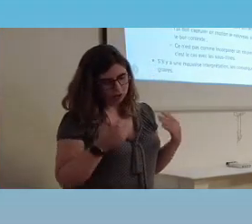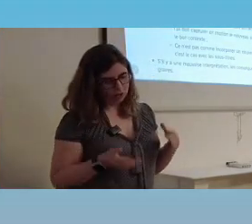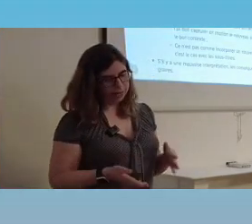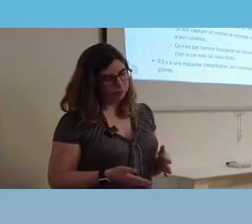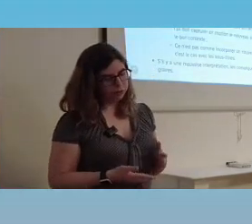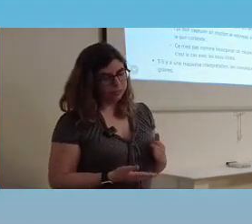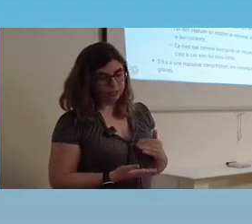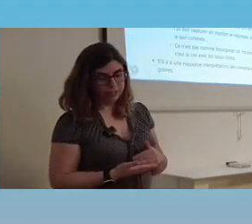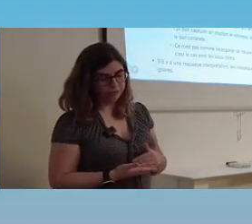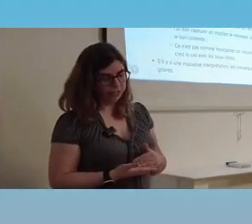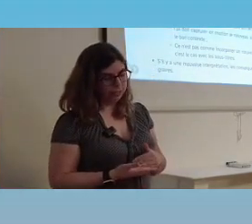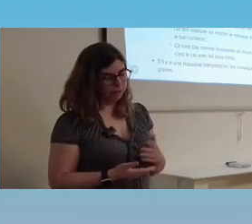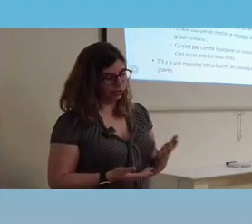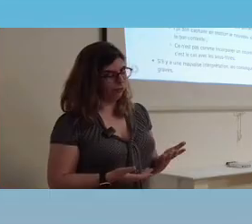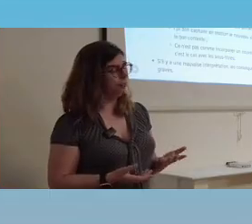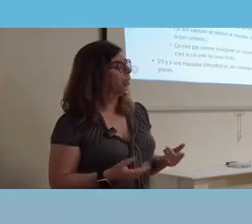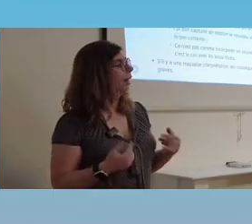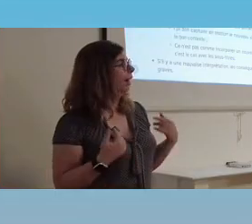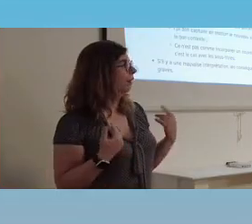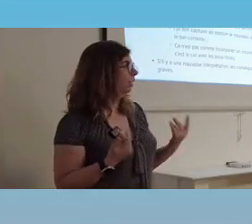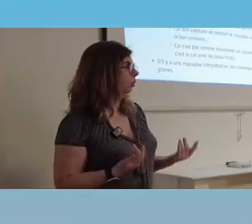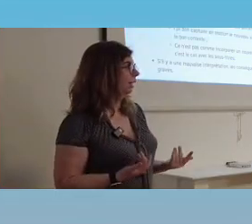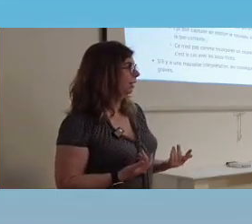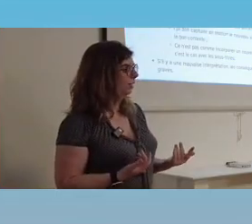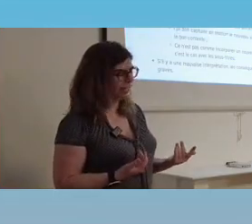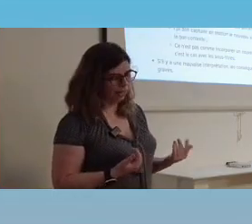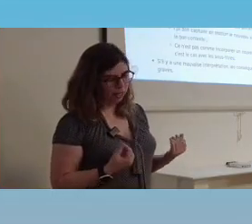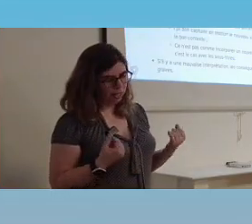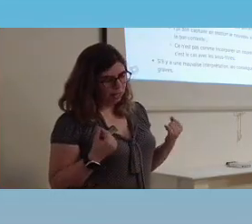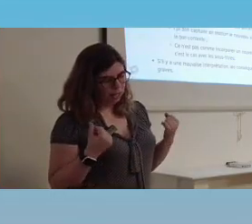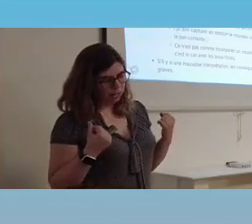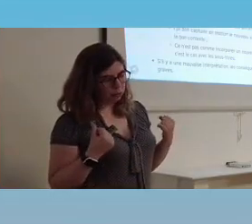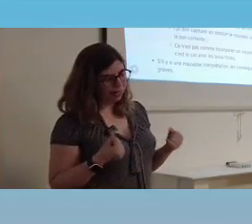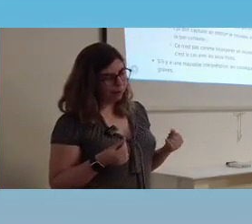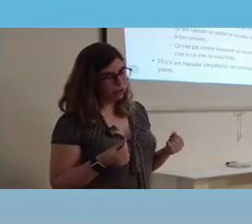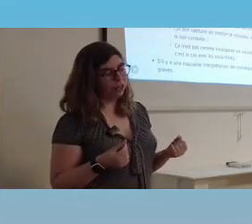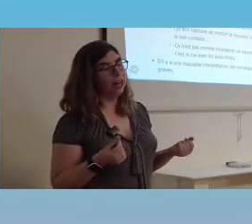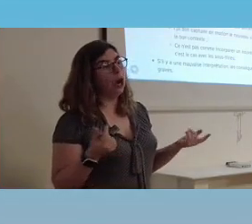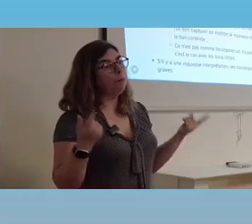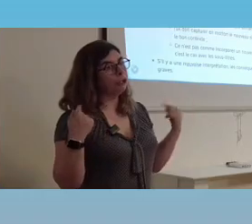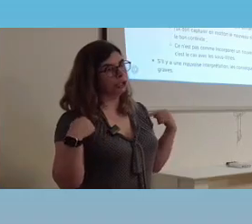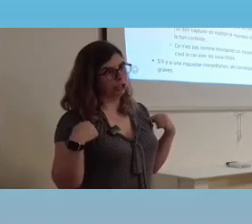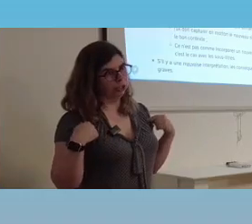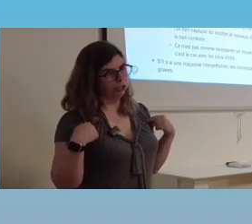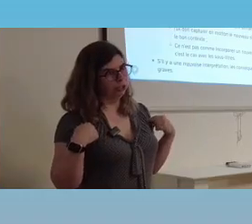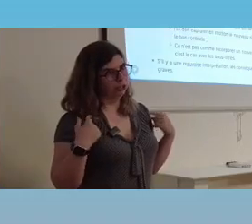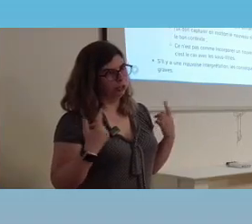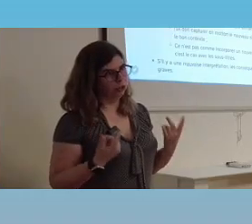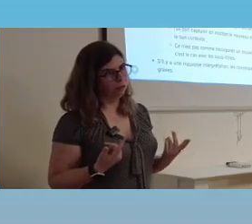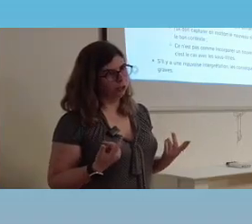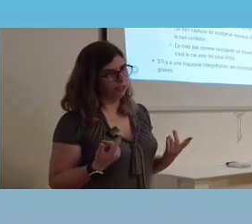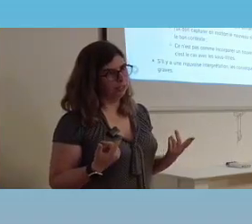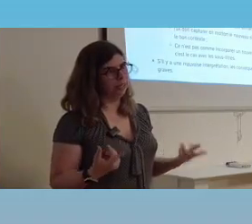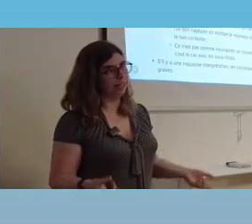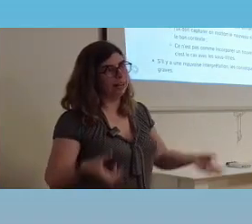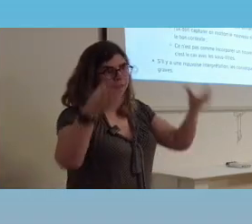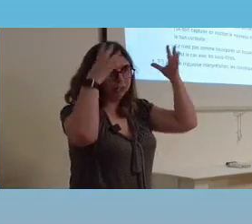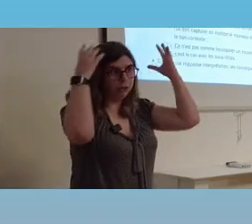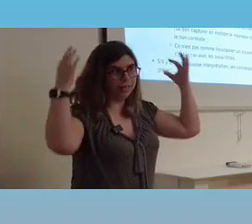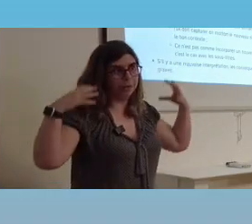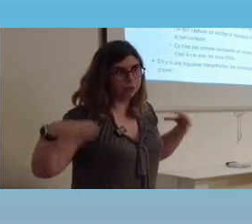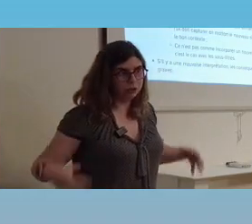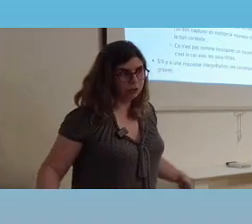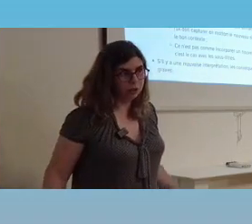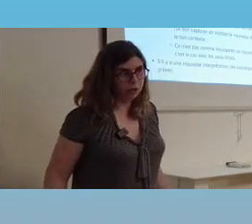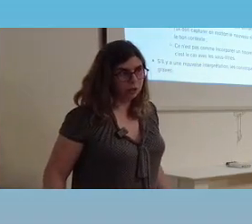constamment alimentée. C'est difficile parce que l'intelligence artificielle doit capturer en motion le nouveau signe, c'est-à-dire